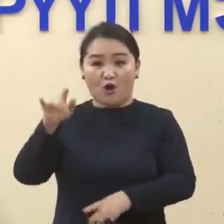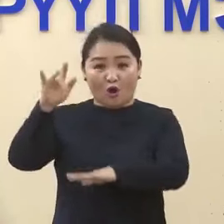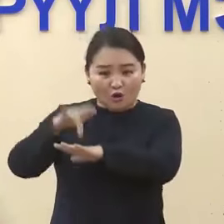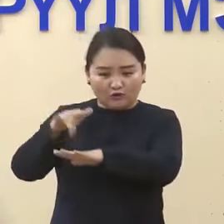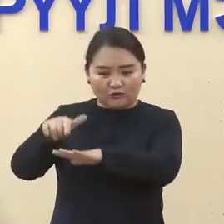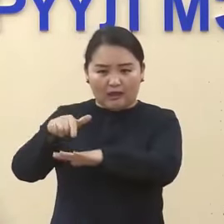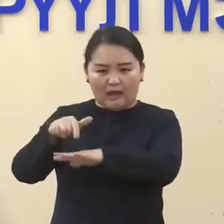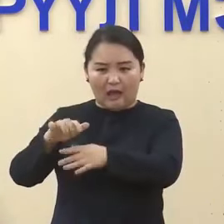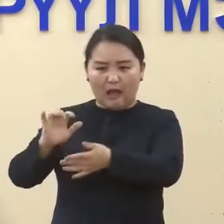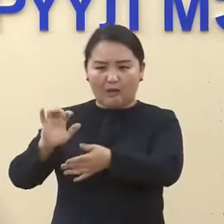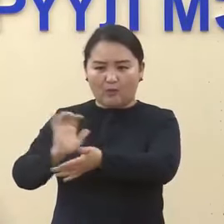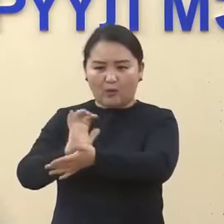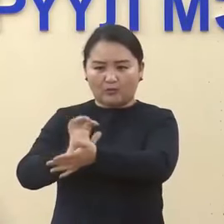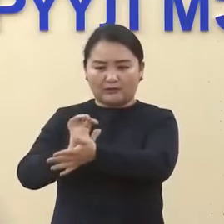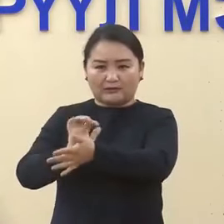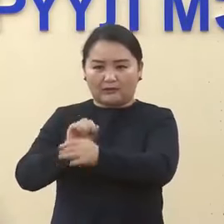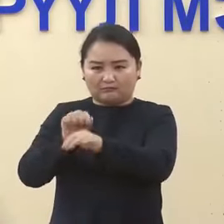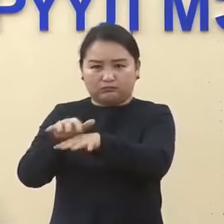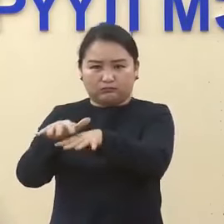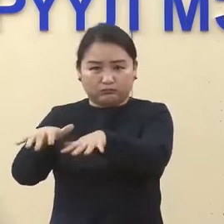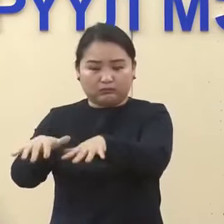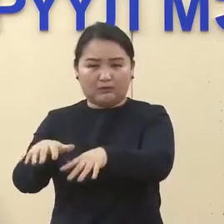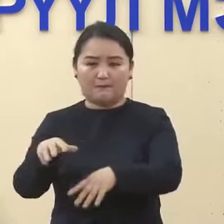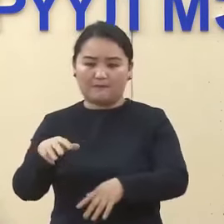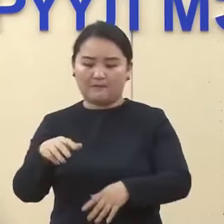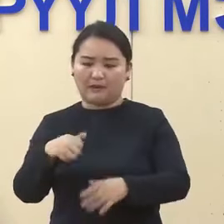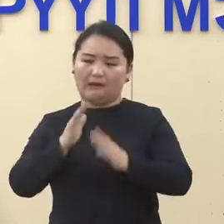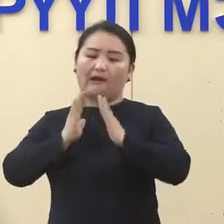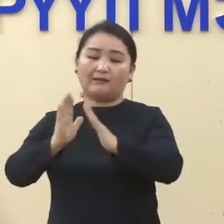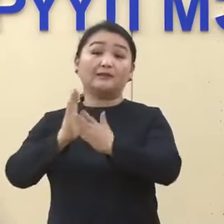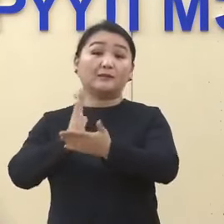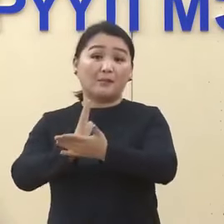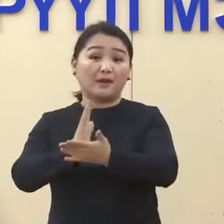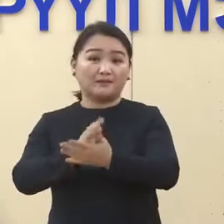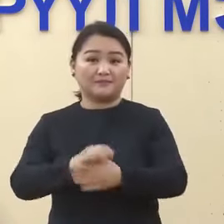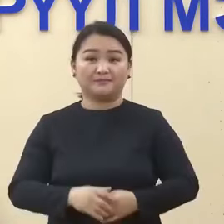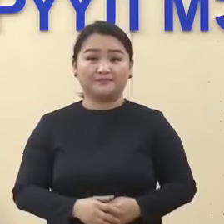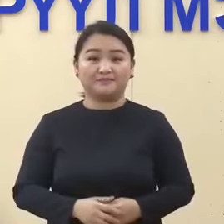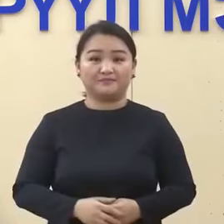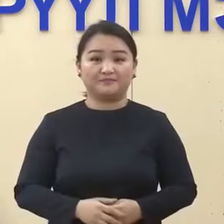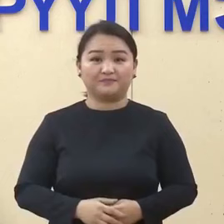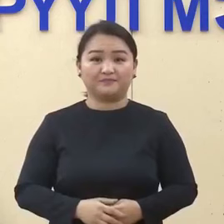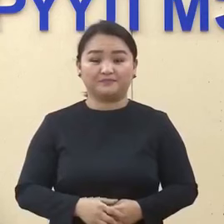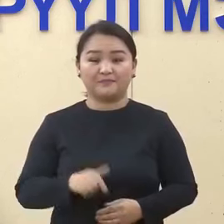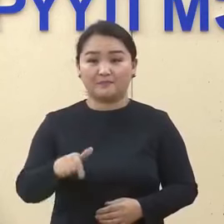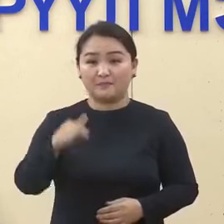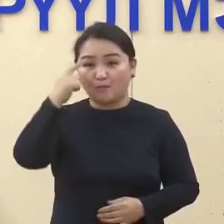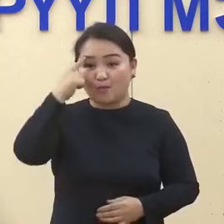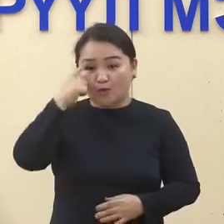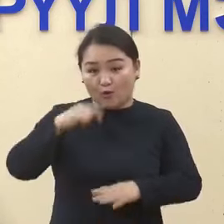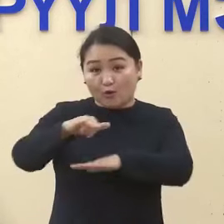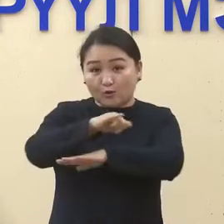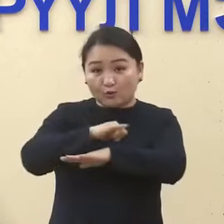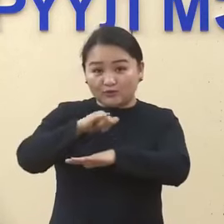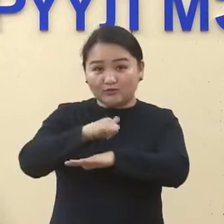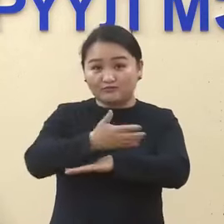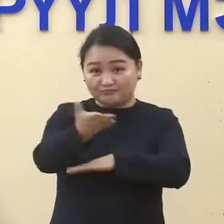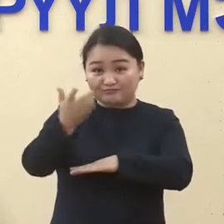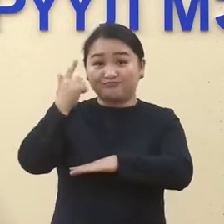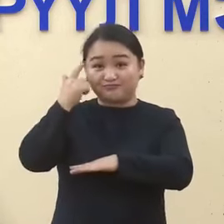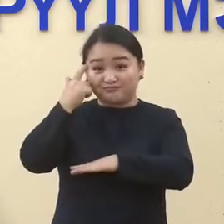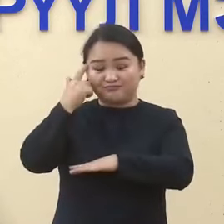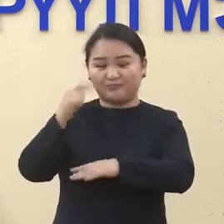ирчтэй дархах хандлагатай байна гэсэн одоо ийм прогноз бол байна. За манай улсын хувьд бол та бүхэн мэдэрч